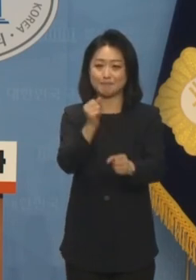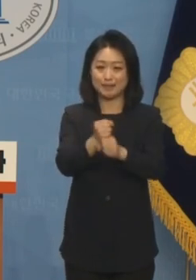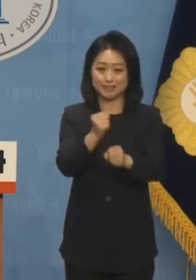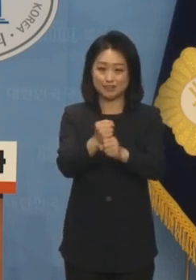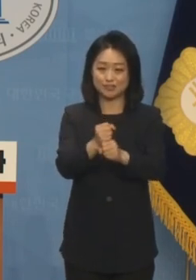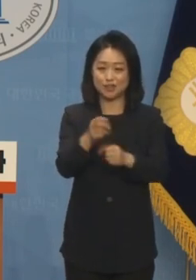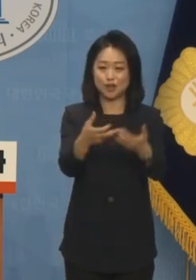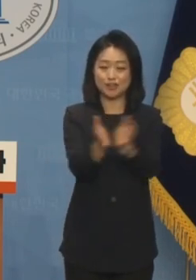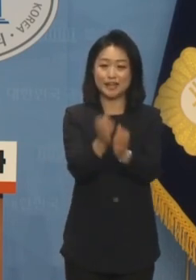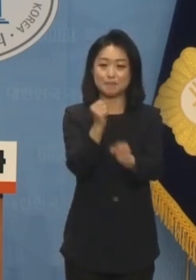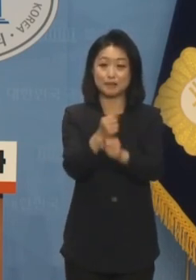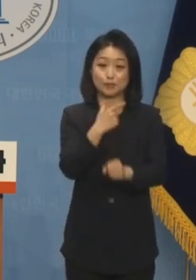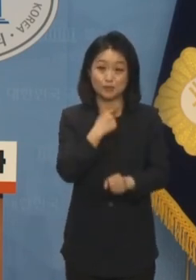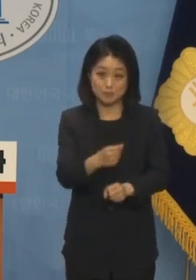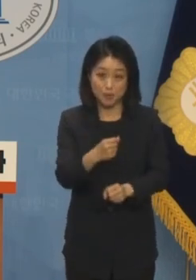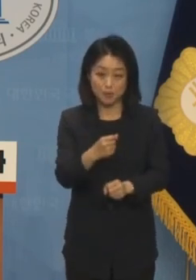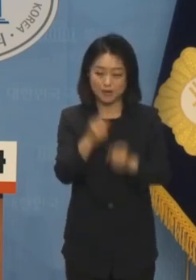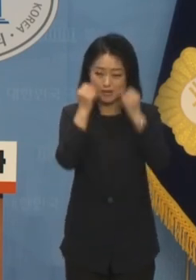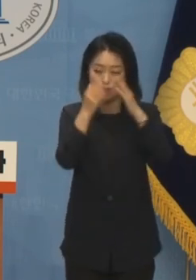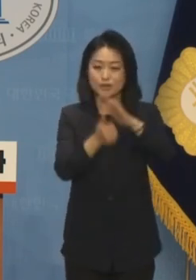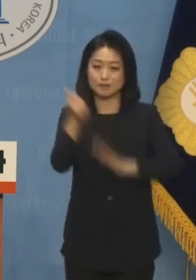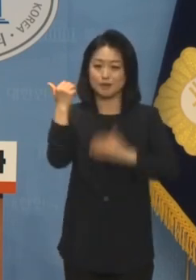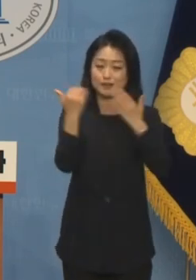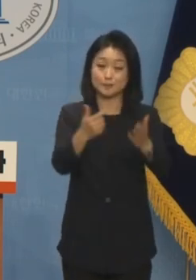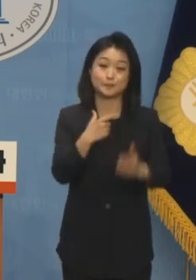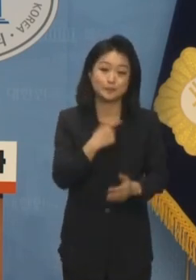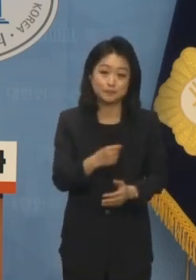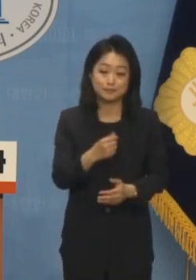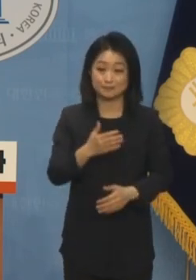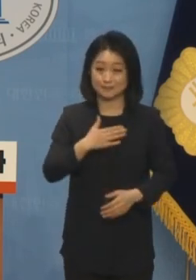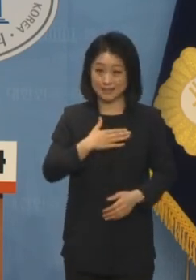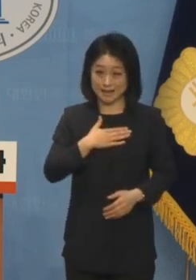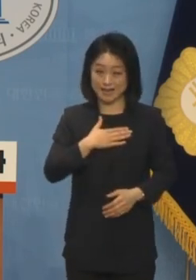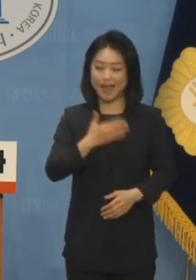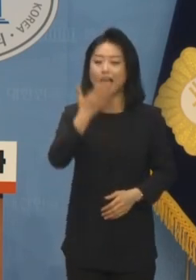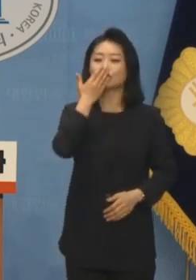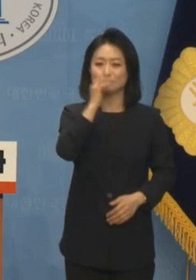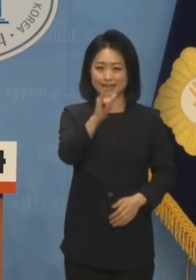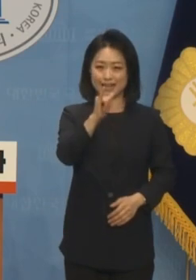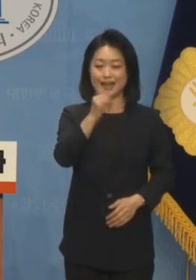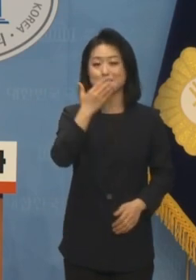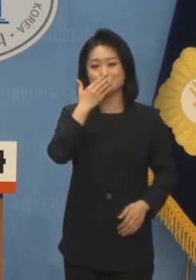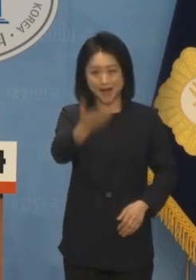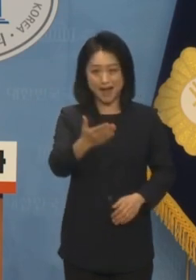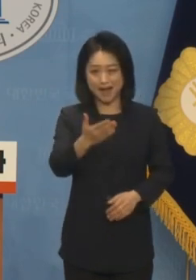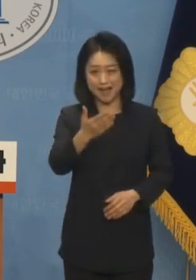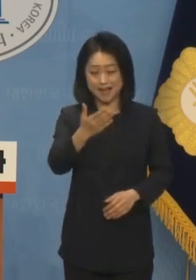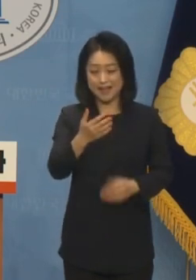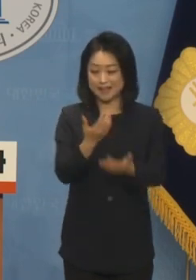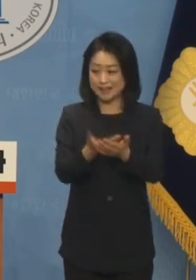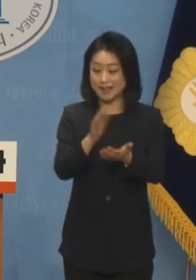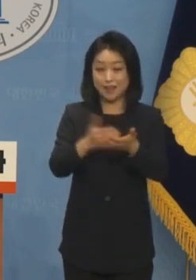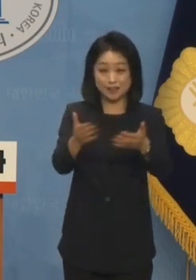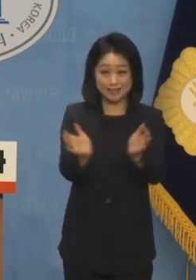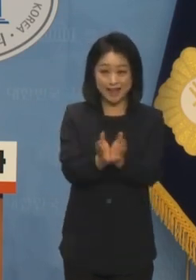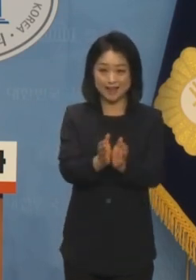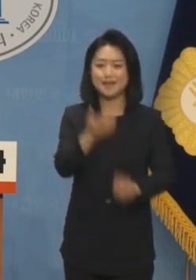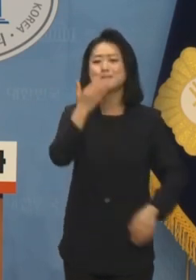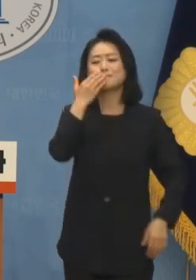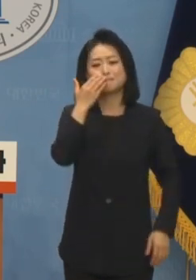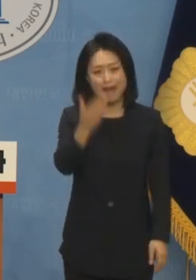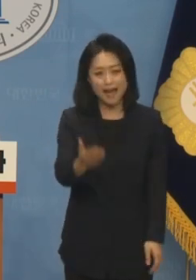개혁신당이 한국의 새로운 희망이 되겠습니다. 허은하는 할 수 있습니다. 개혁신당은 할 수